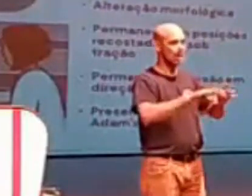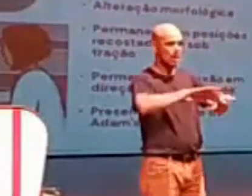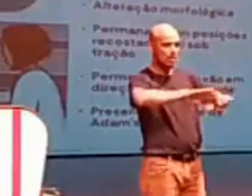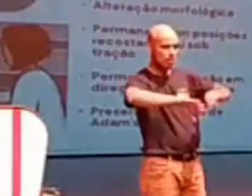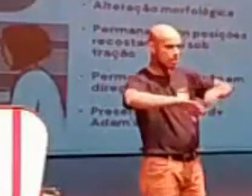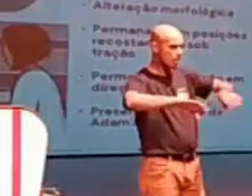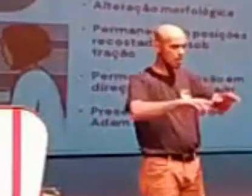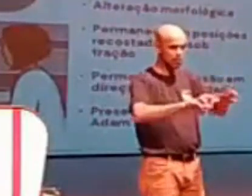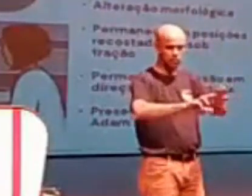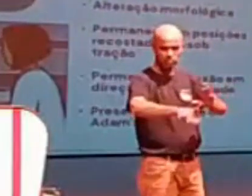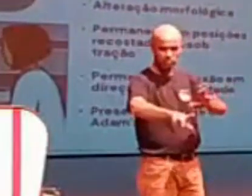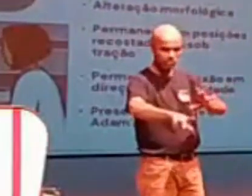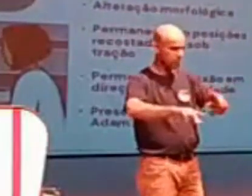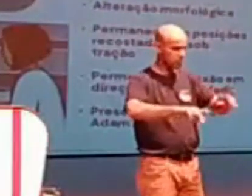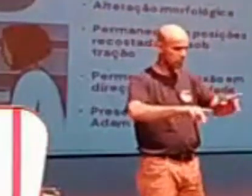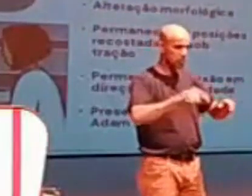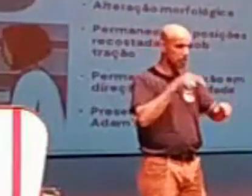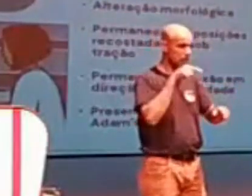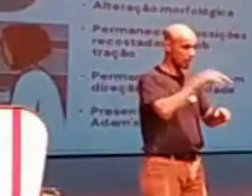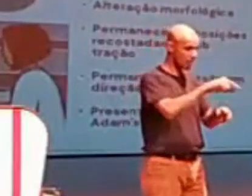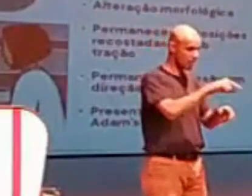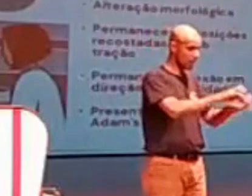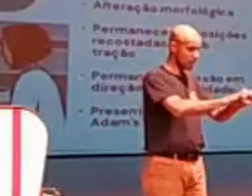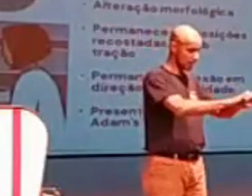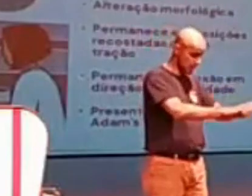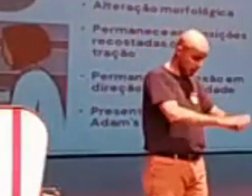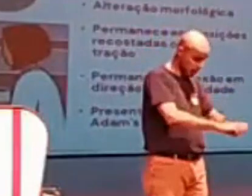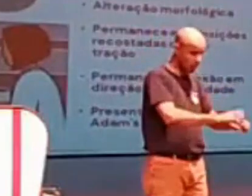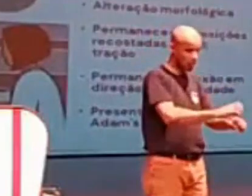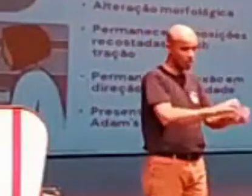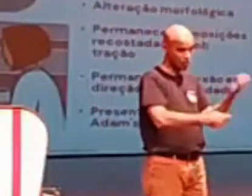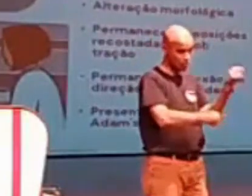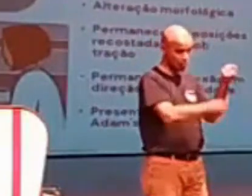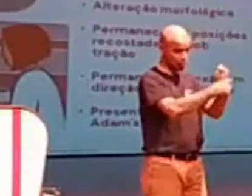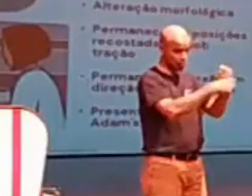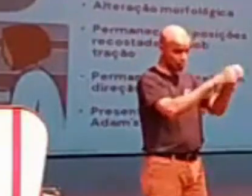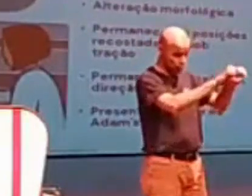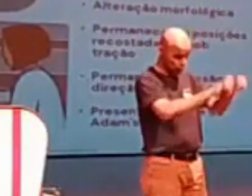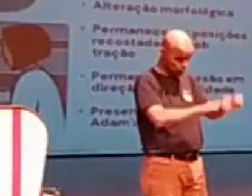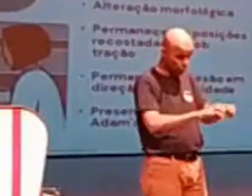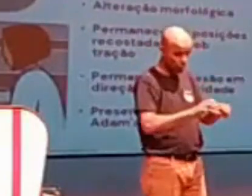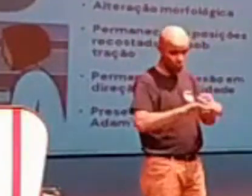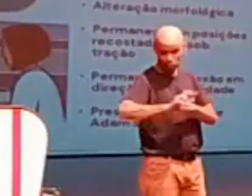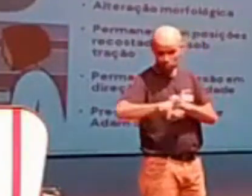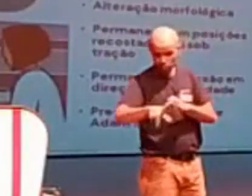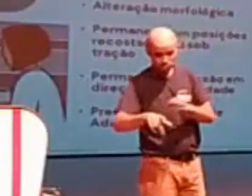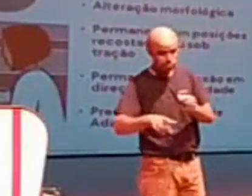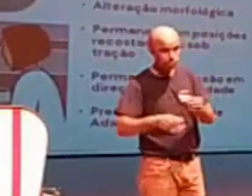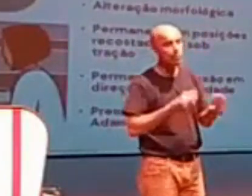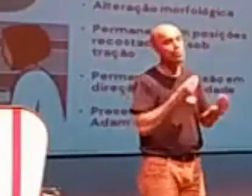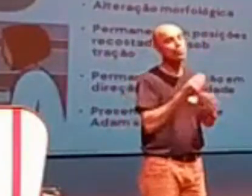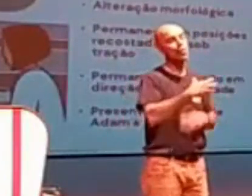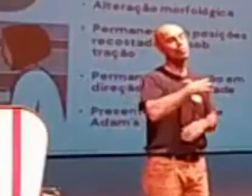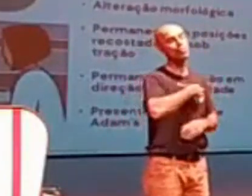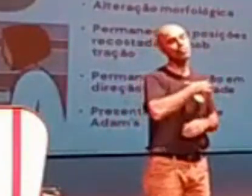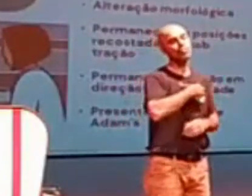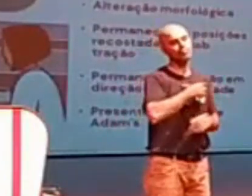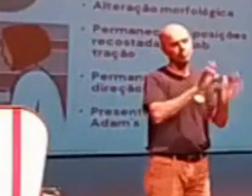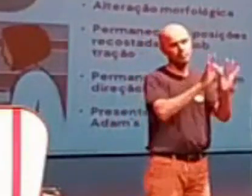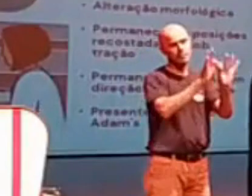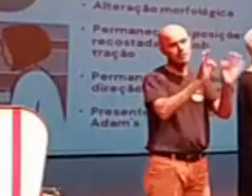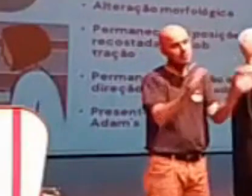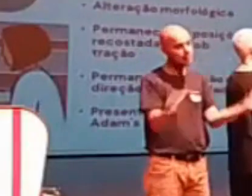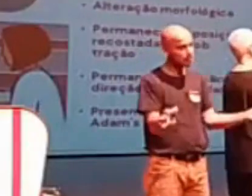diferenciar quando essa escoliose é estrutural ou não. E isso a gente pode fazer de uma forma muito